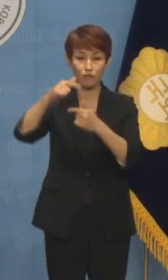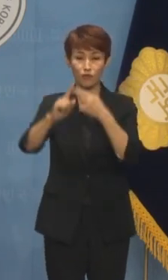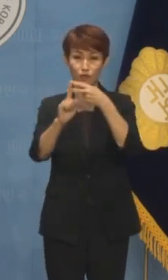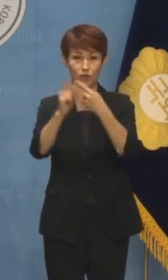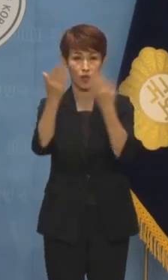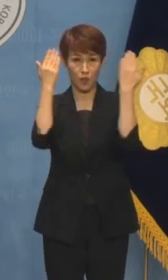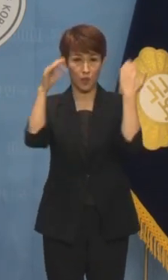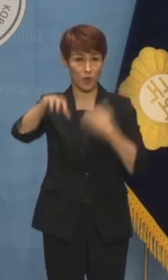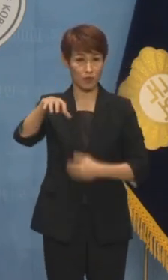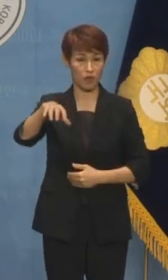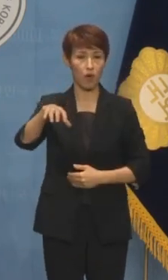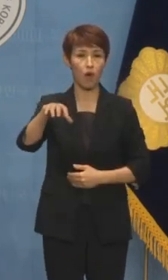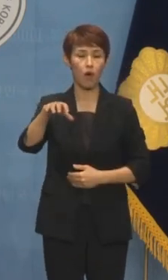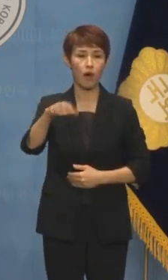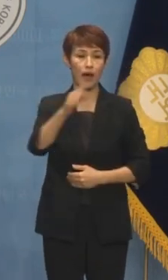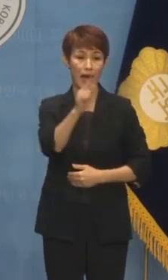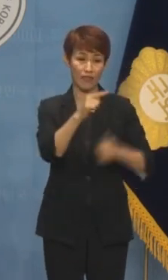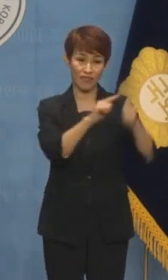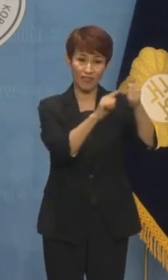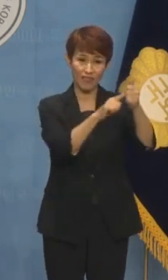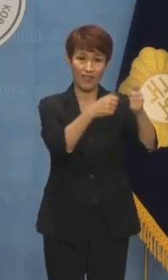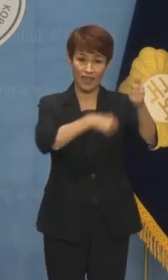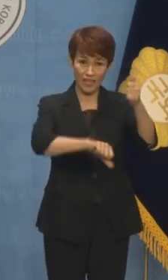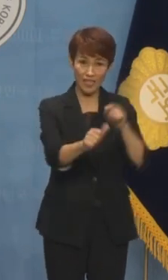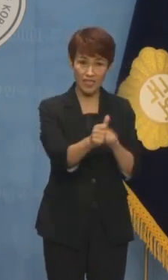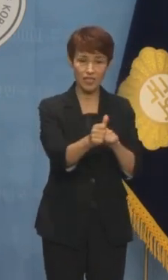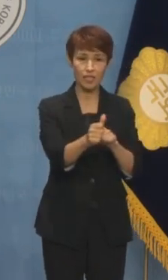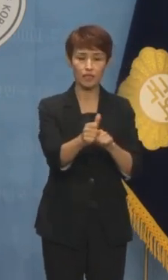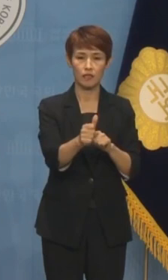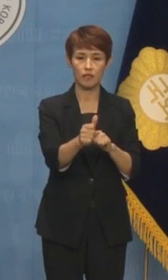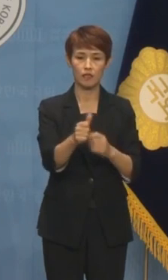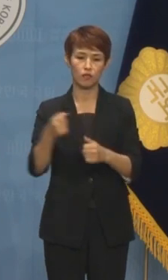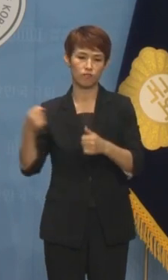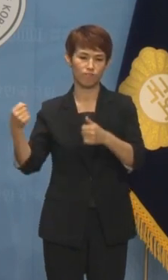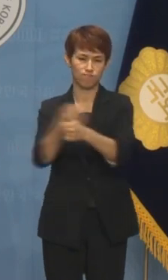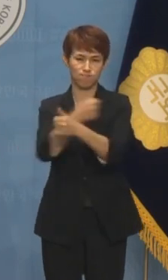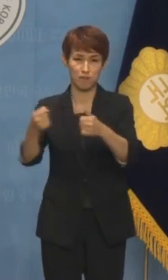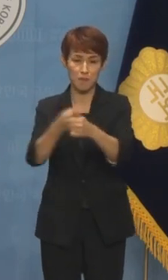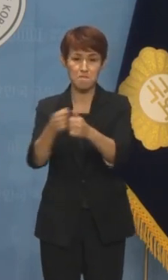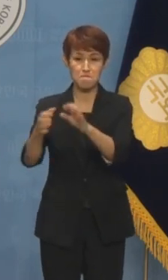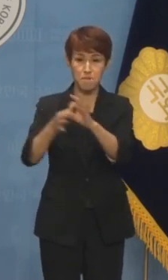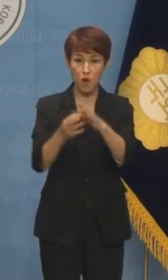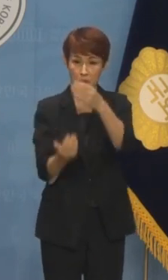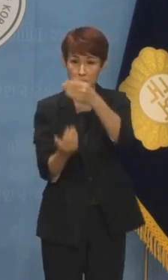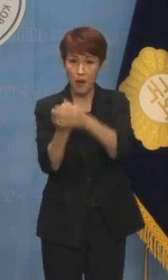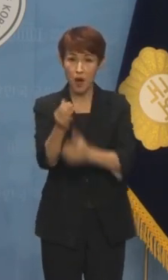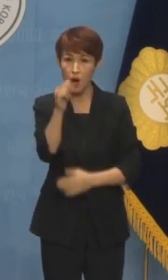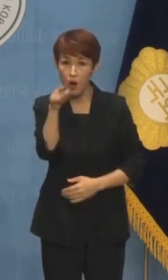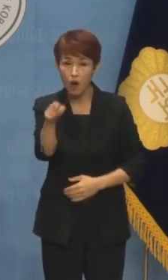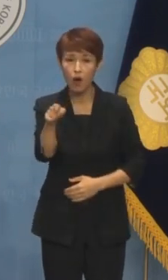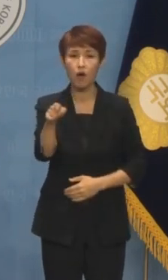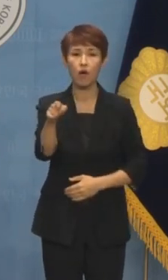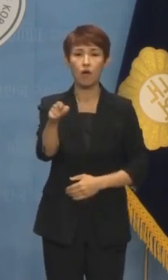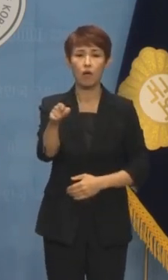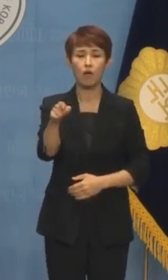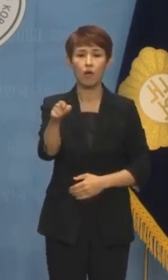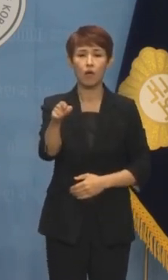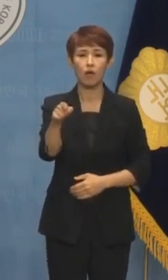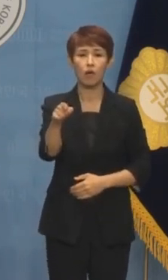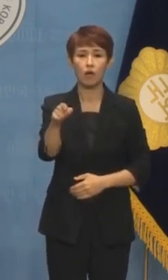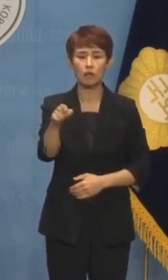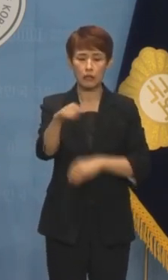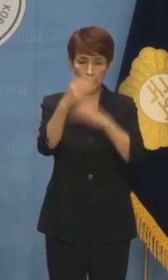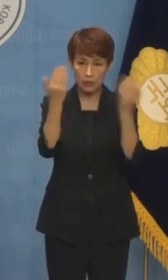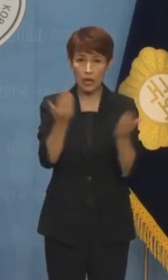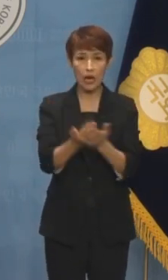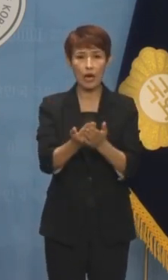중학교에서 한 전 위원장의 아들이 가해 학생으로 연루된 폭력 사건은 이후 처리 과정이 모조리